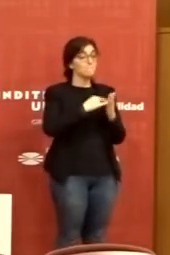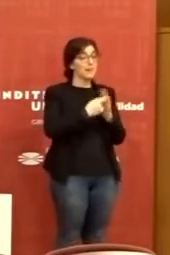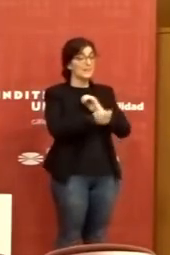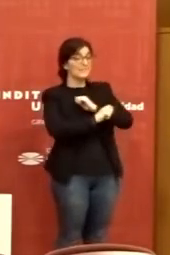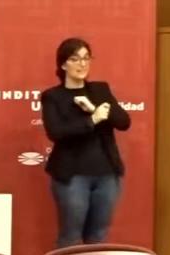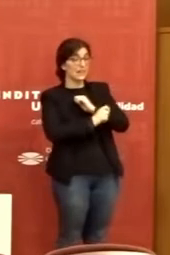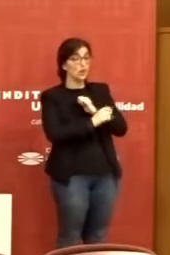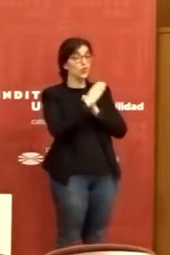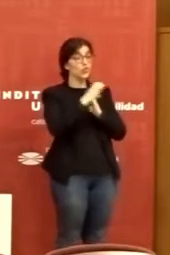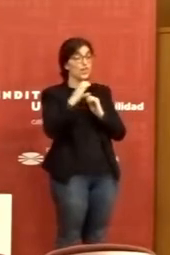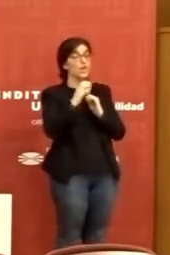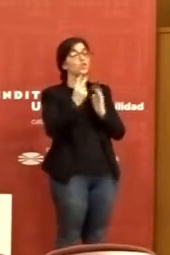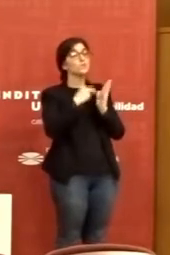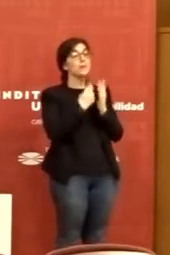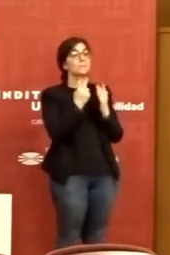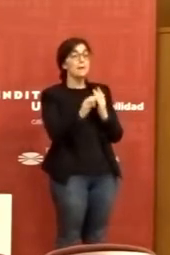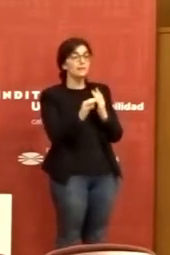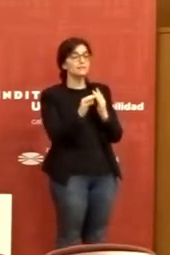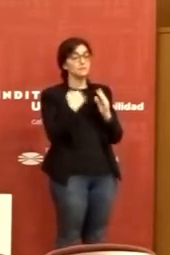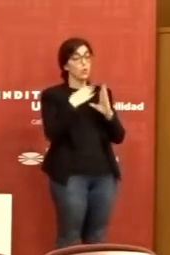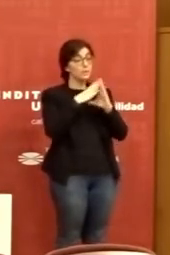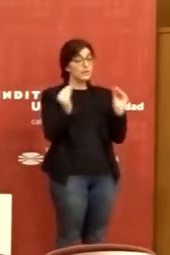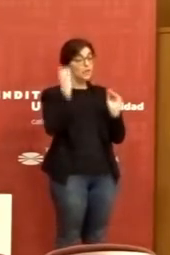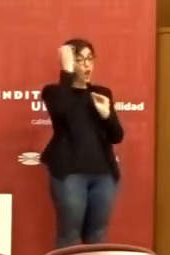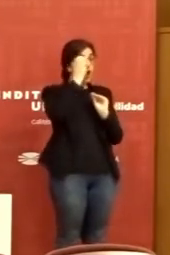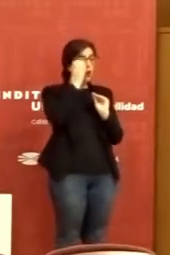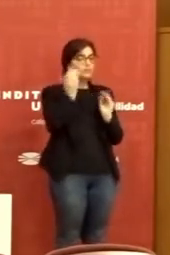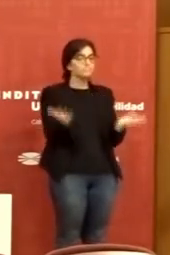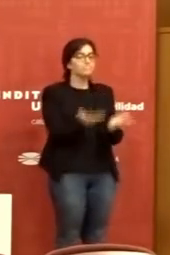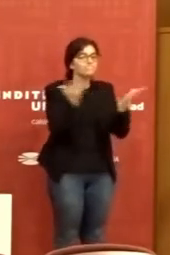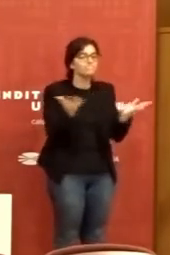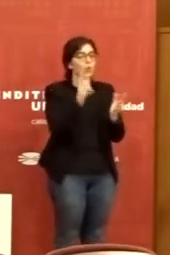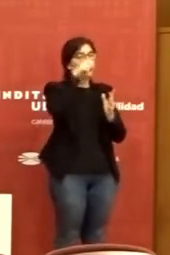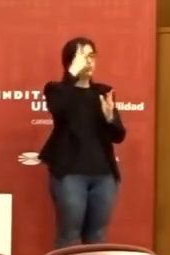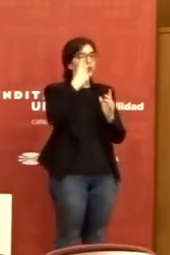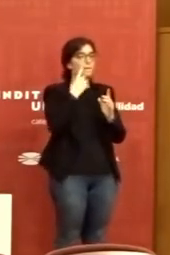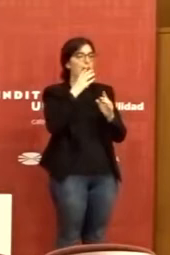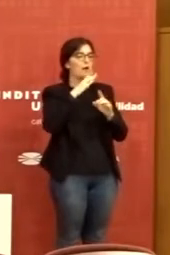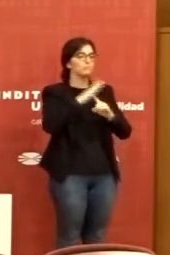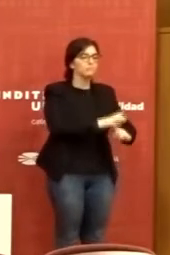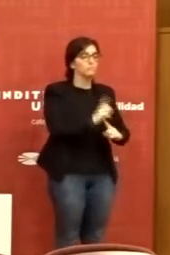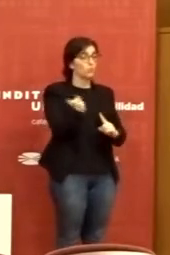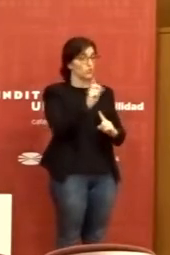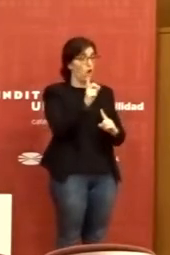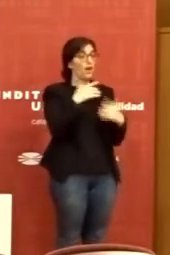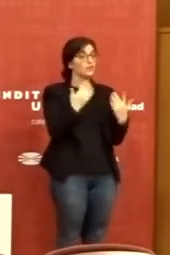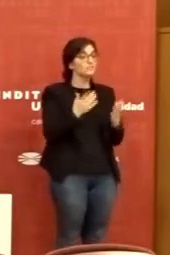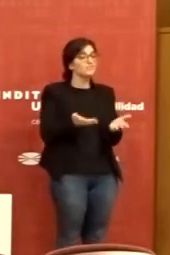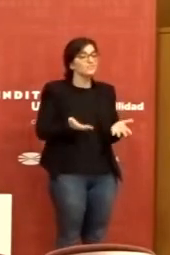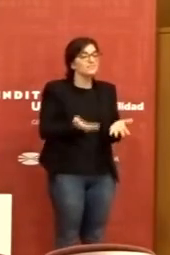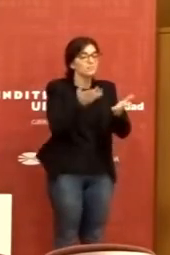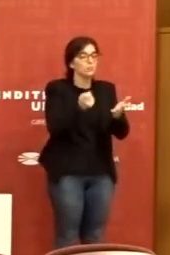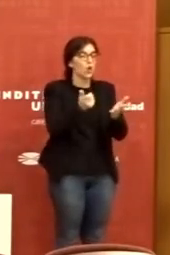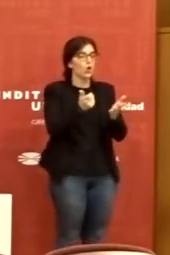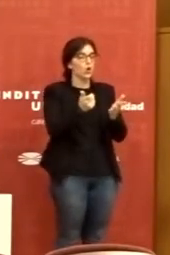recoge como principio de actuación de la Universidad de La Coruña el fomento de una cultura de no discriminación y propugna que el acceso universal a la